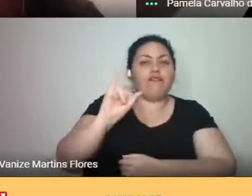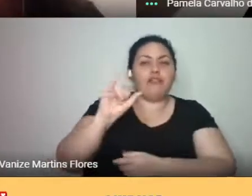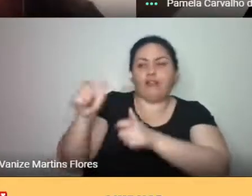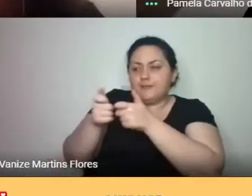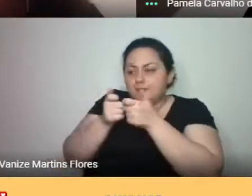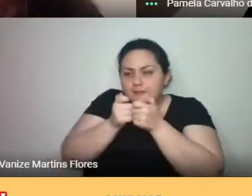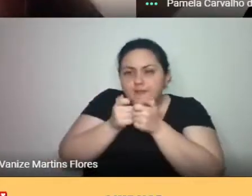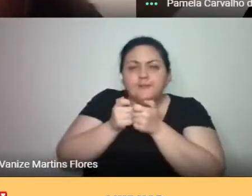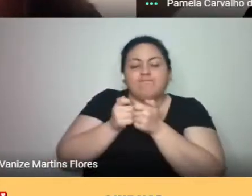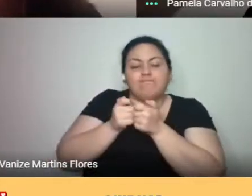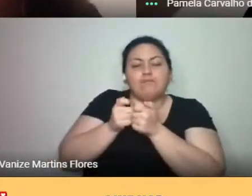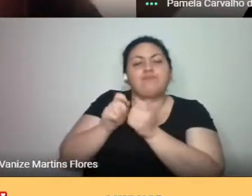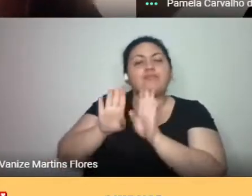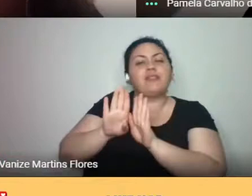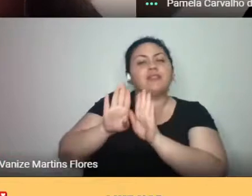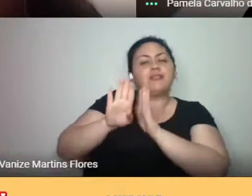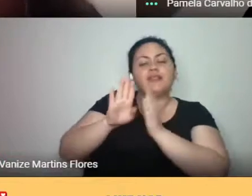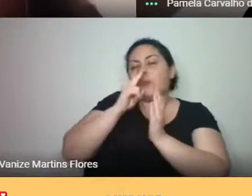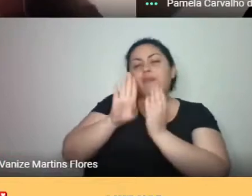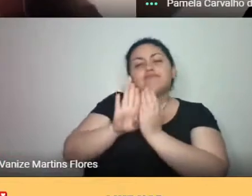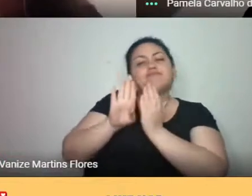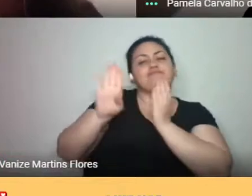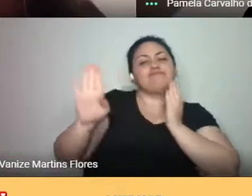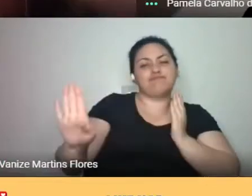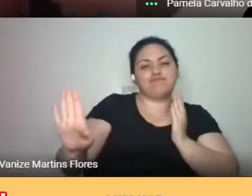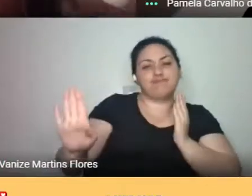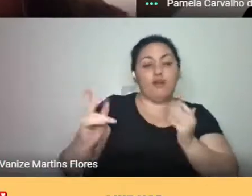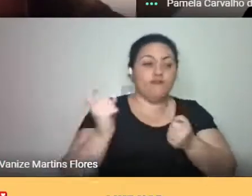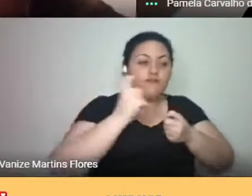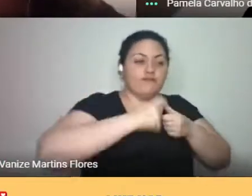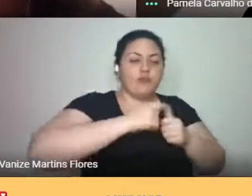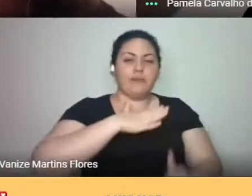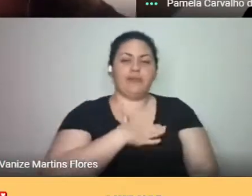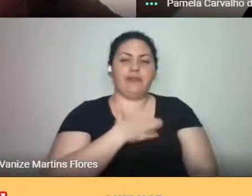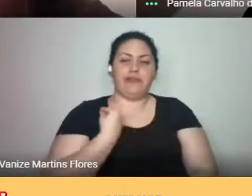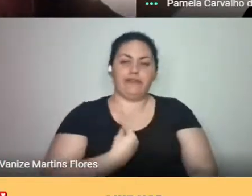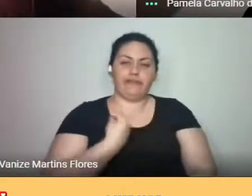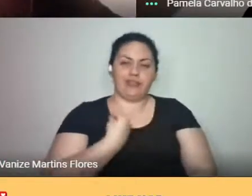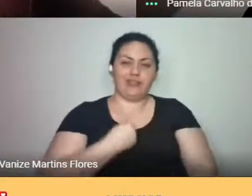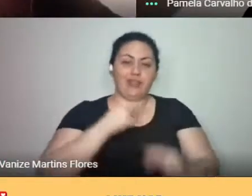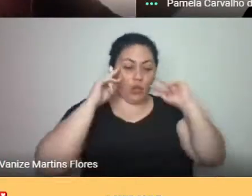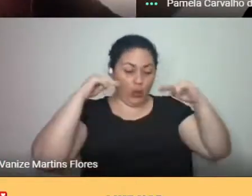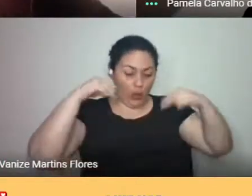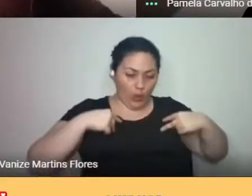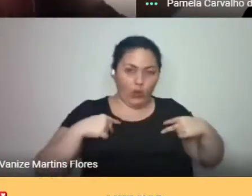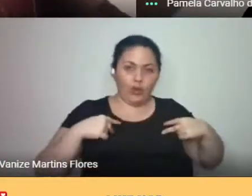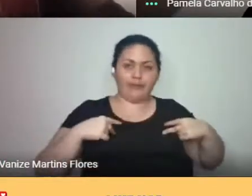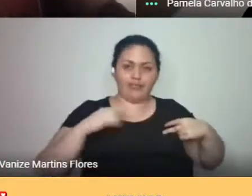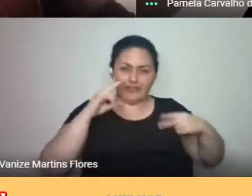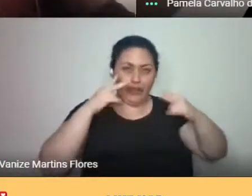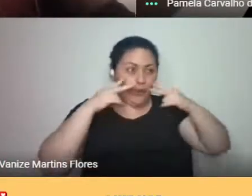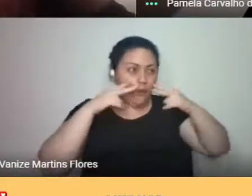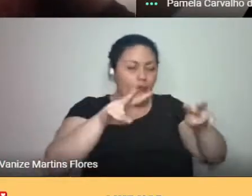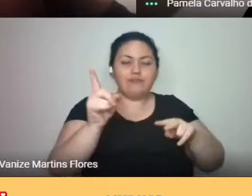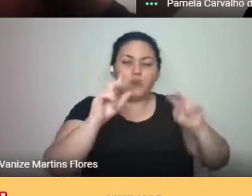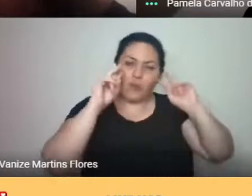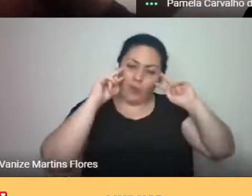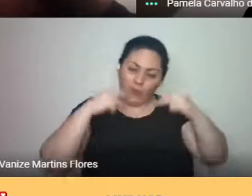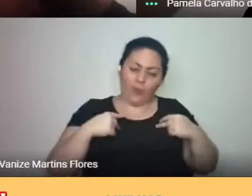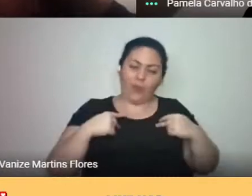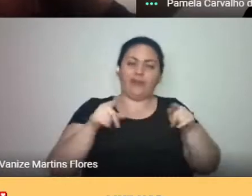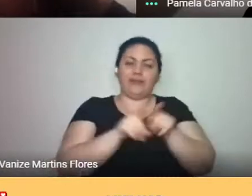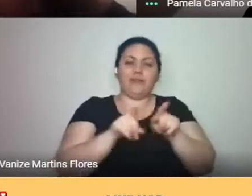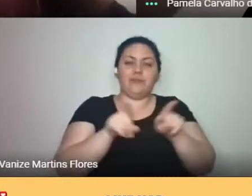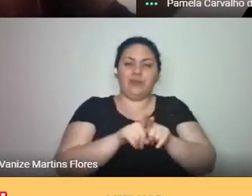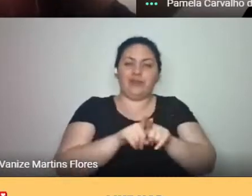retomar, então, a minha vida, né? Poder olhar para dentro, não só para fora, né? Mas também poder olhar para o que está no interno,